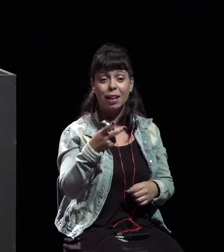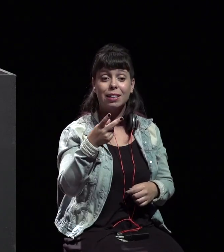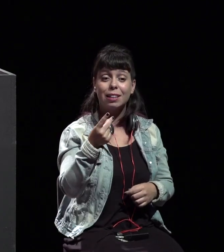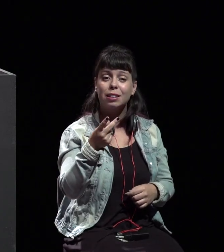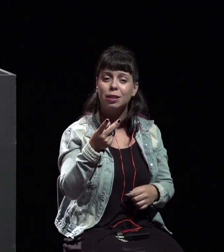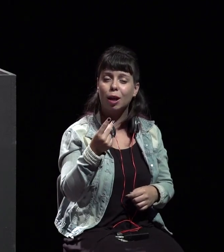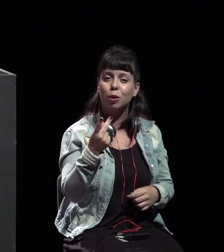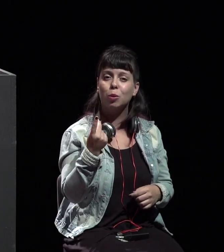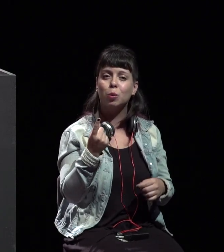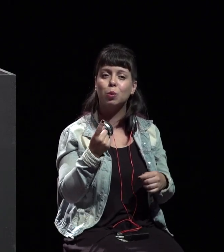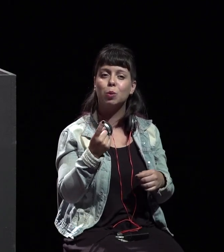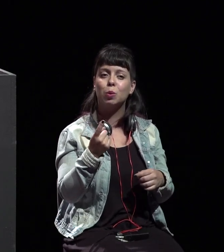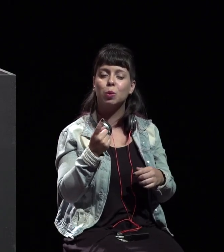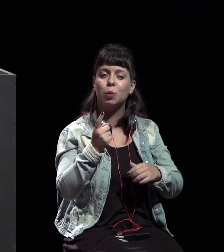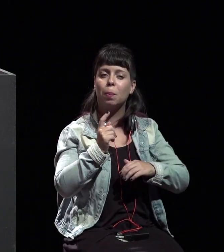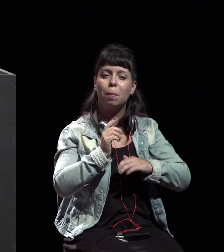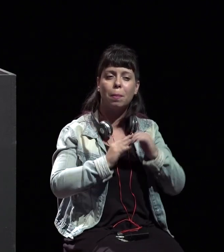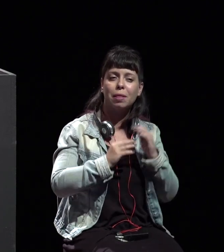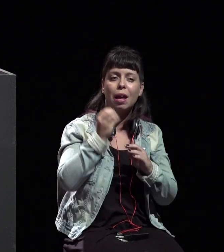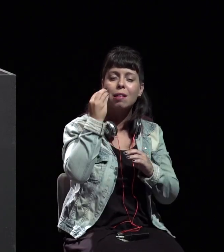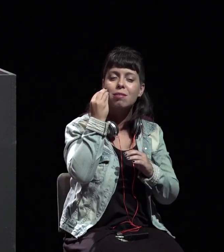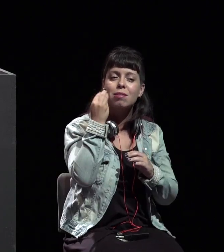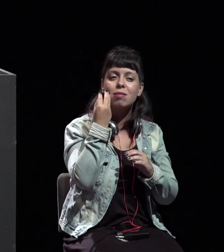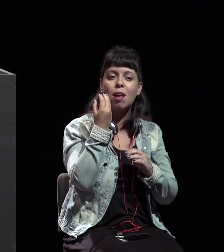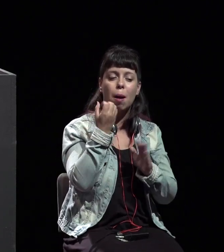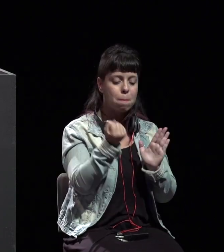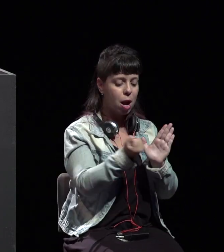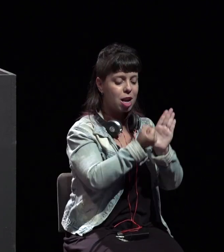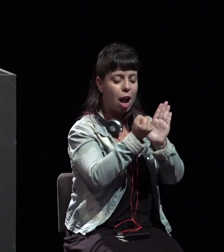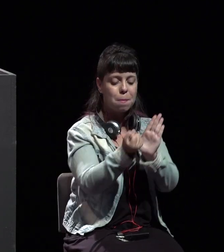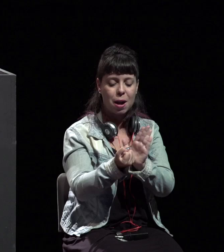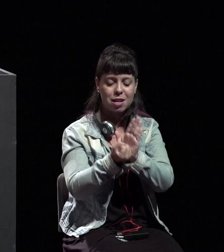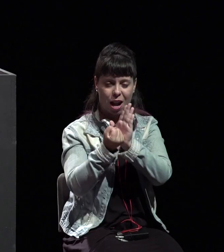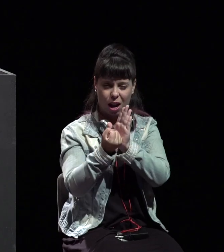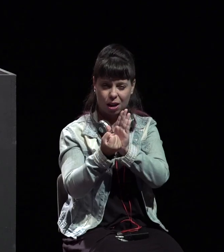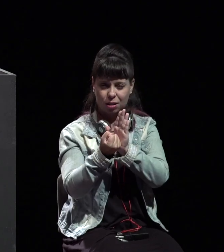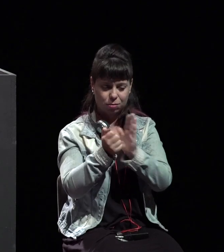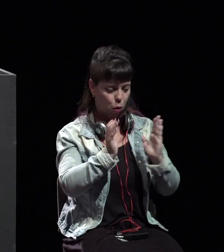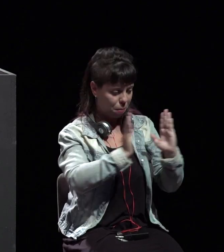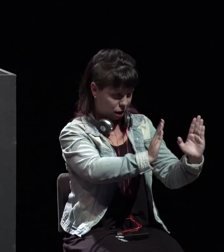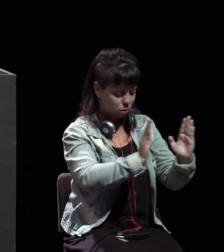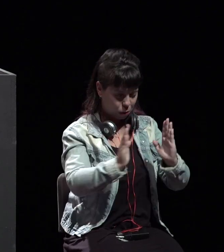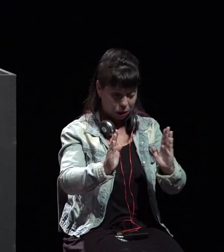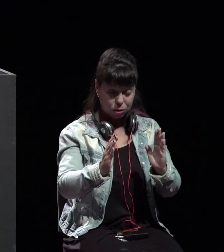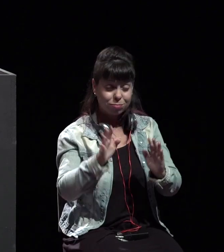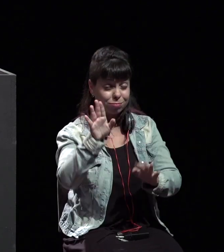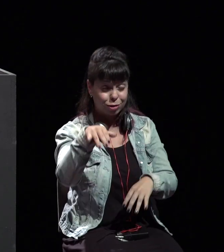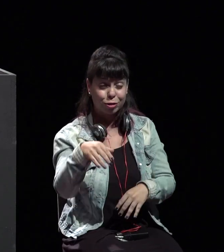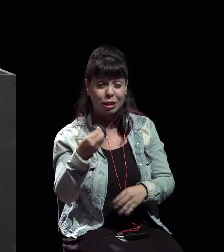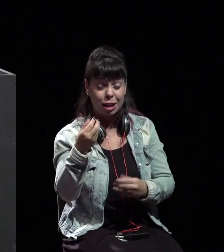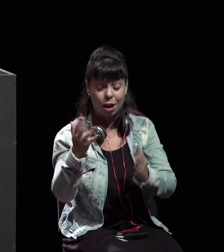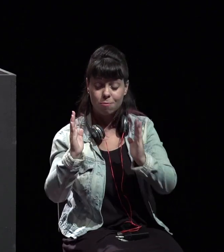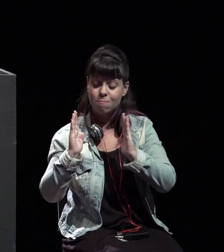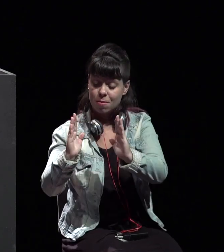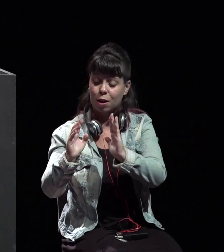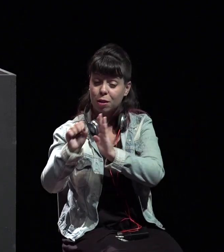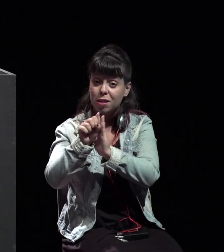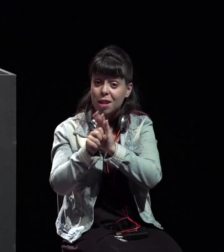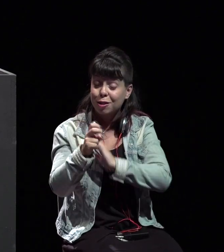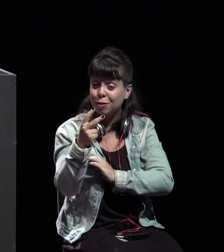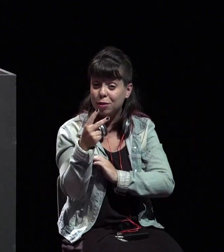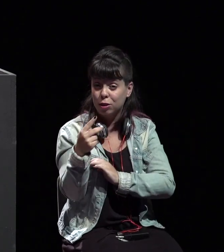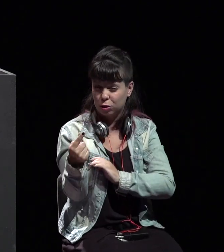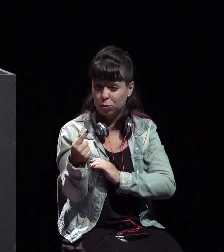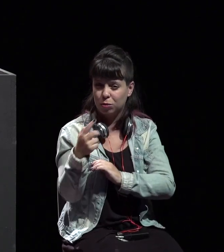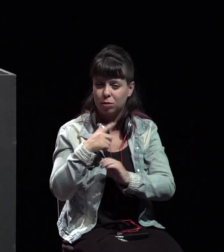momento histórico, eu arriscaria dizer que a nossa época, o século XXI, está sendo marcada por embates na ordem